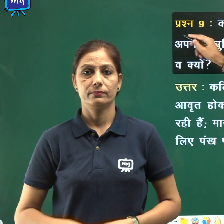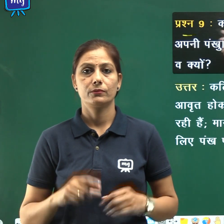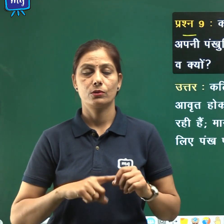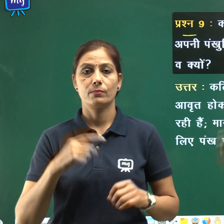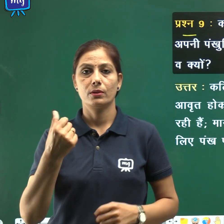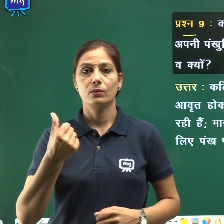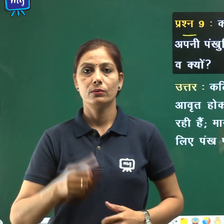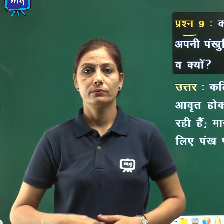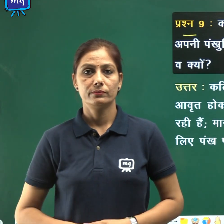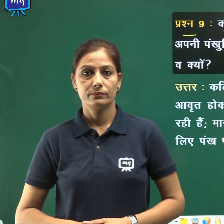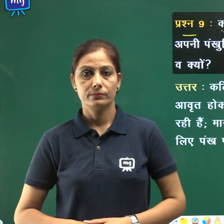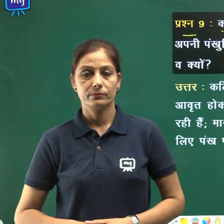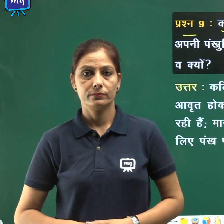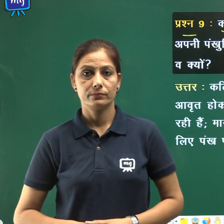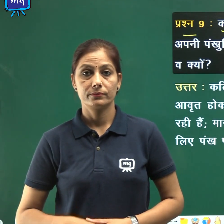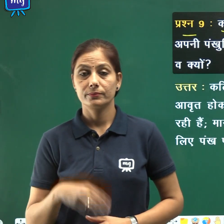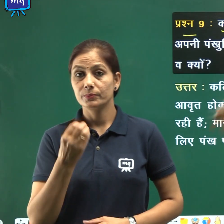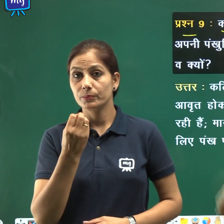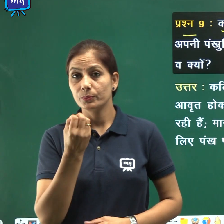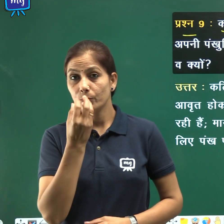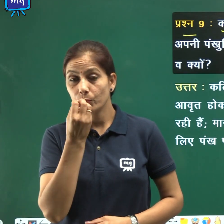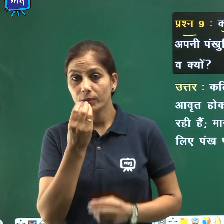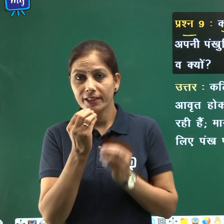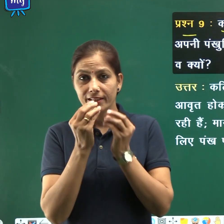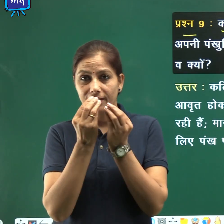प्रश्न 9, कलियां